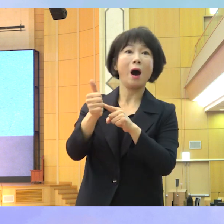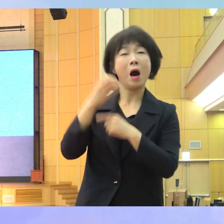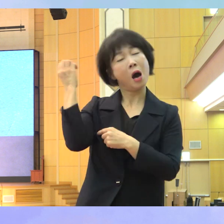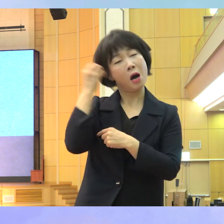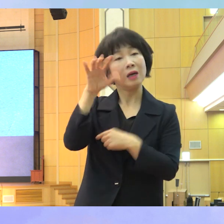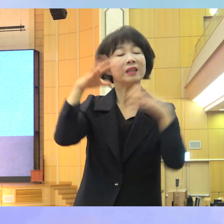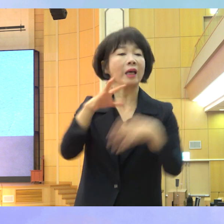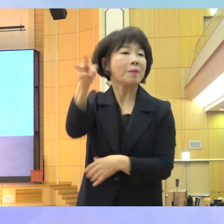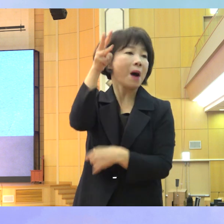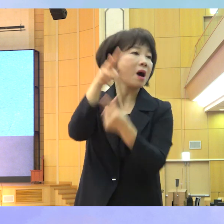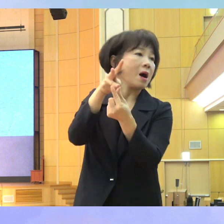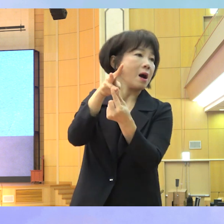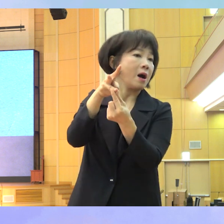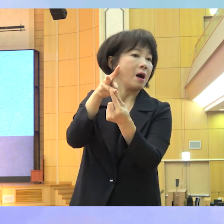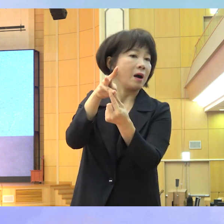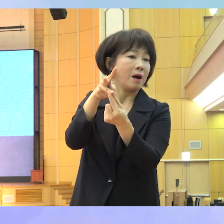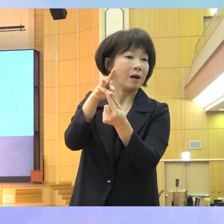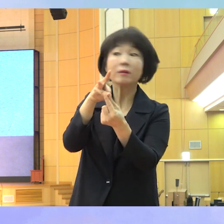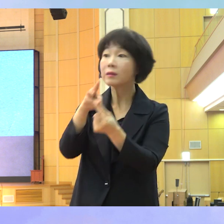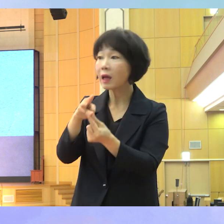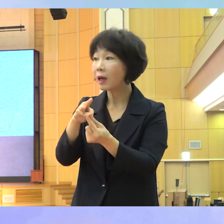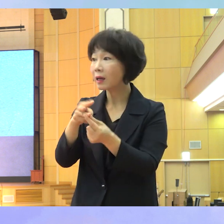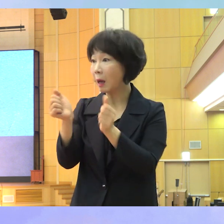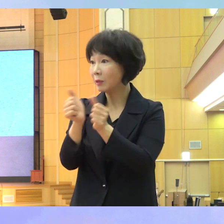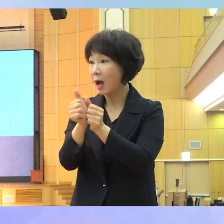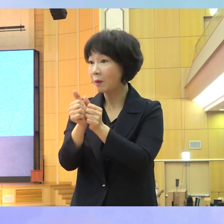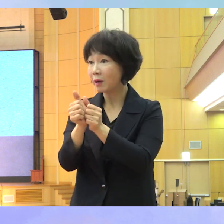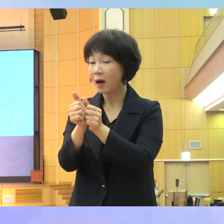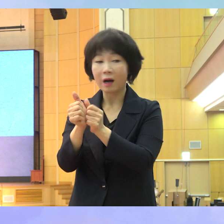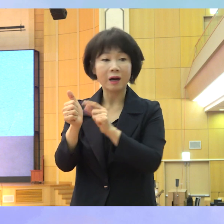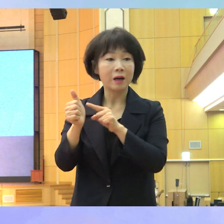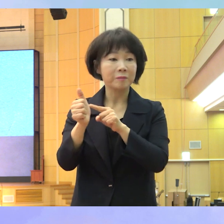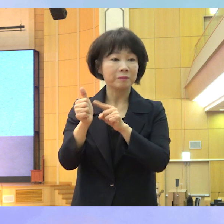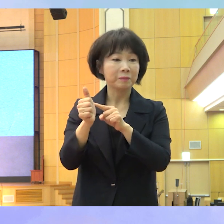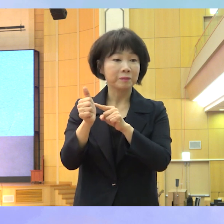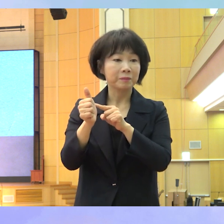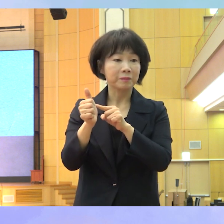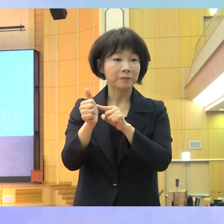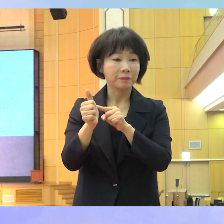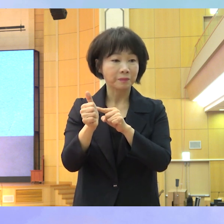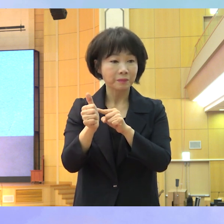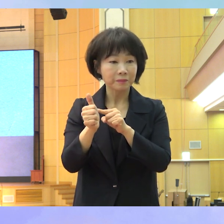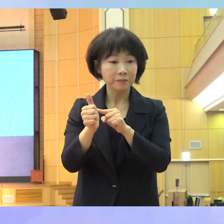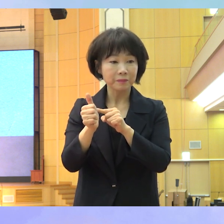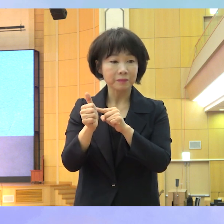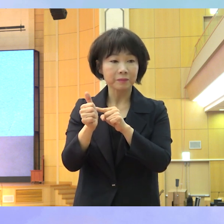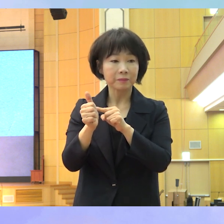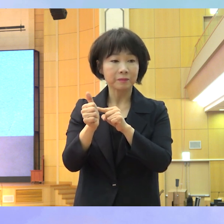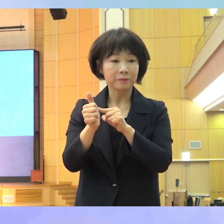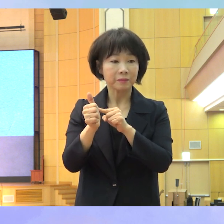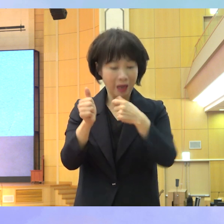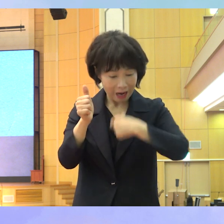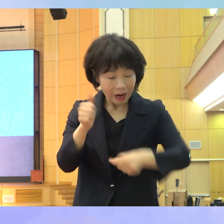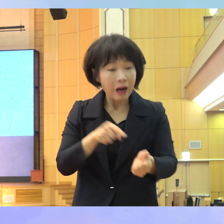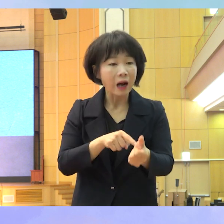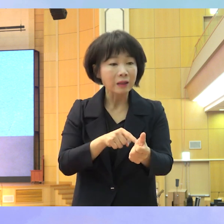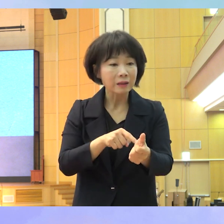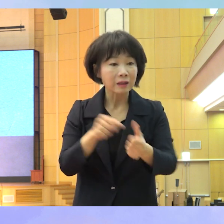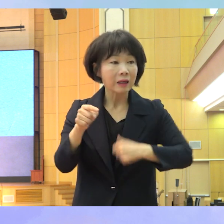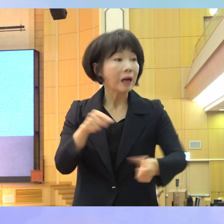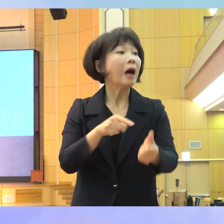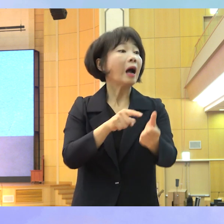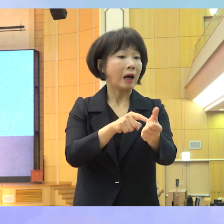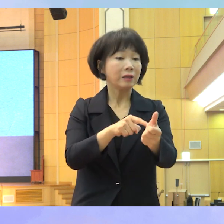아무것도 아닌 자기 아들을 빌 게이츠의 사위를 만들고, 그리고